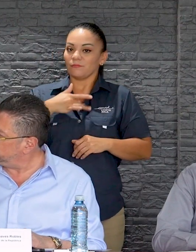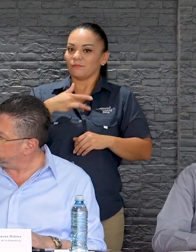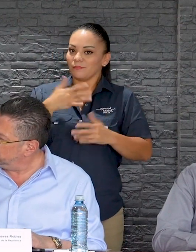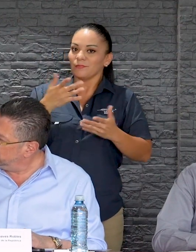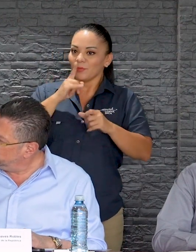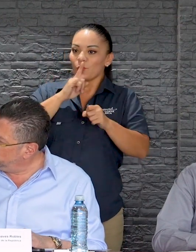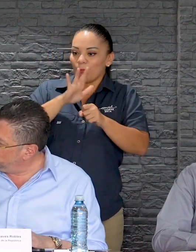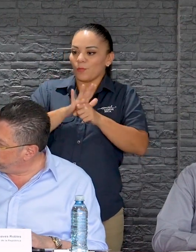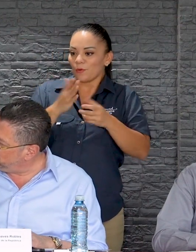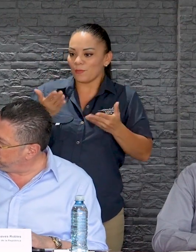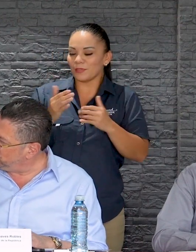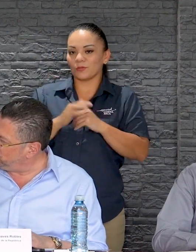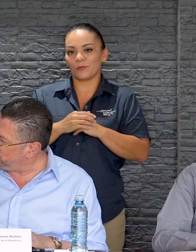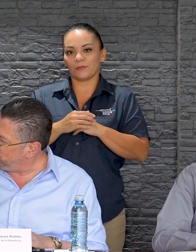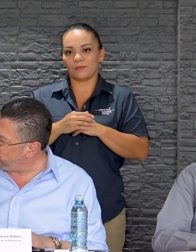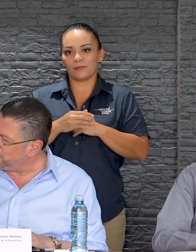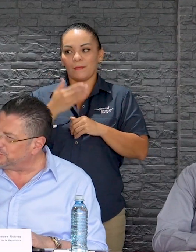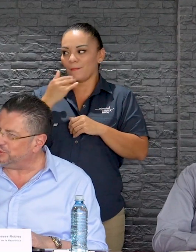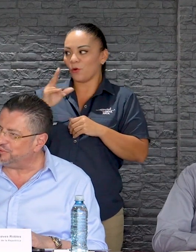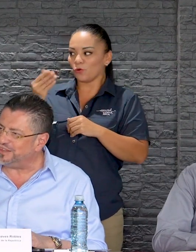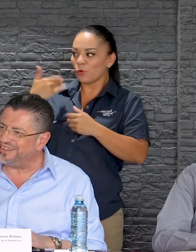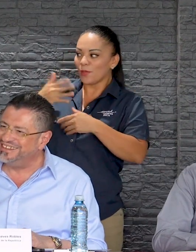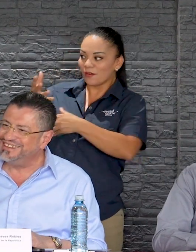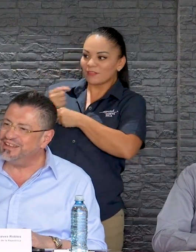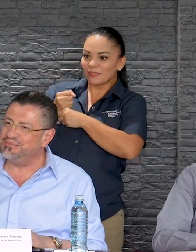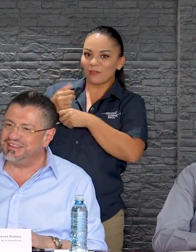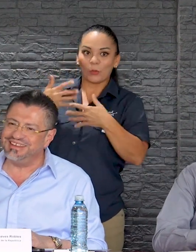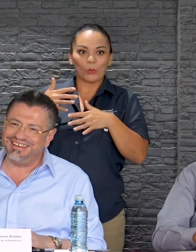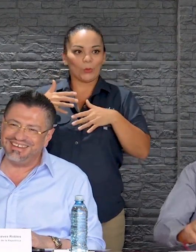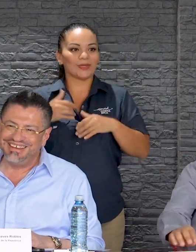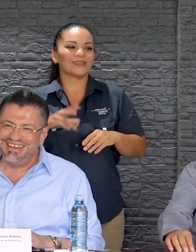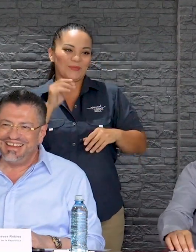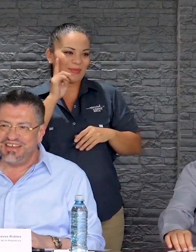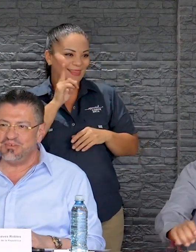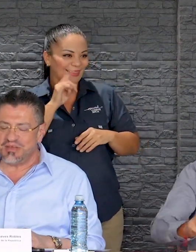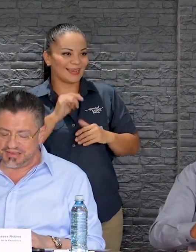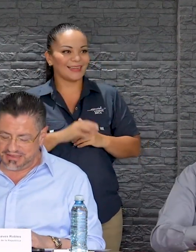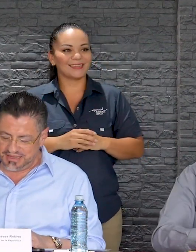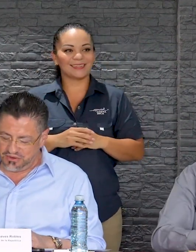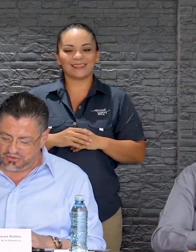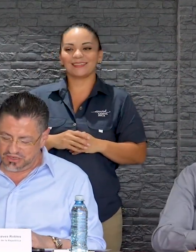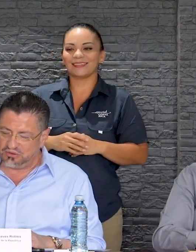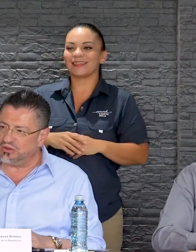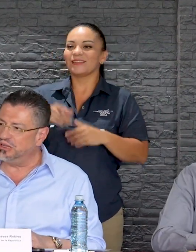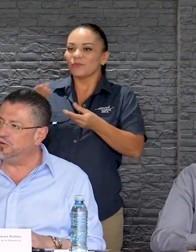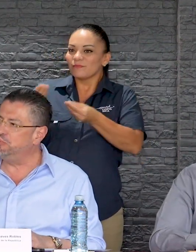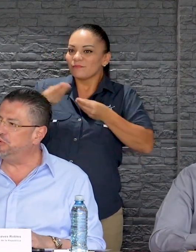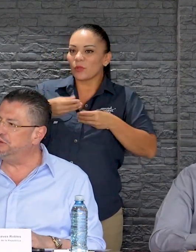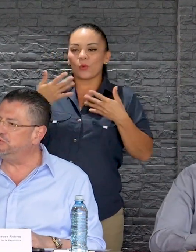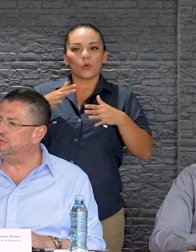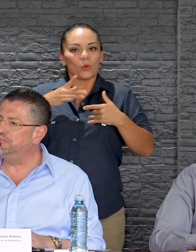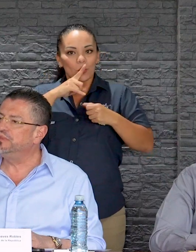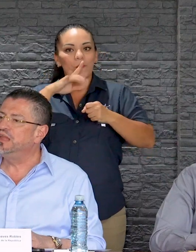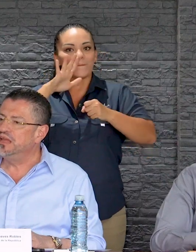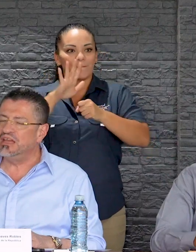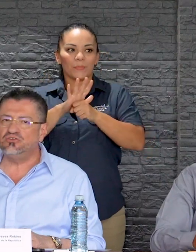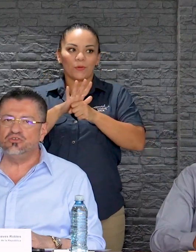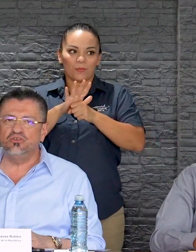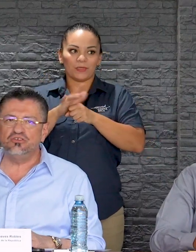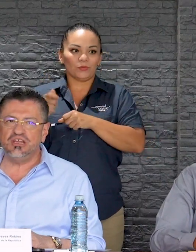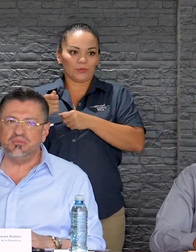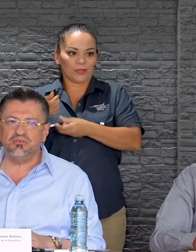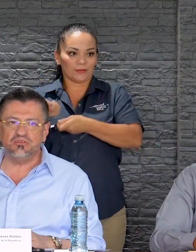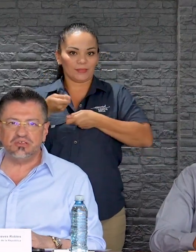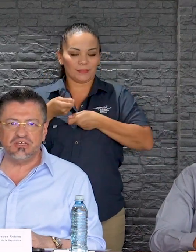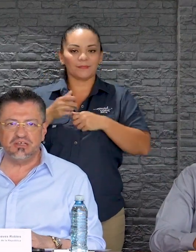compromiso, porque mejor no las hubiera recibido entonces, ¿verdad? No, mentira. Eso me hace tener un cierto nivel de compromiso.